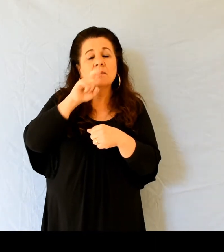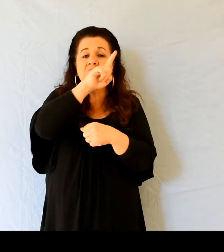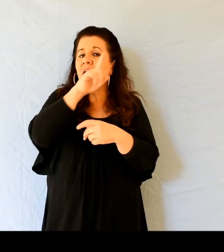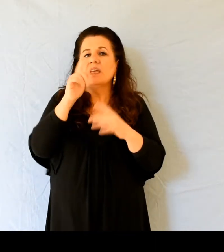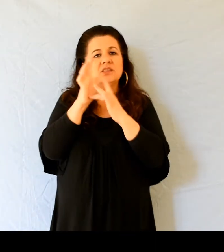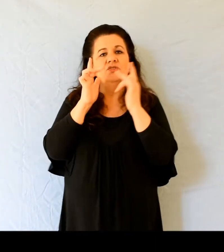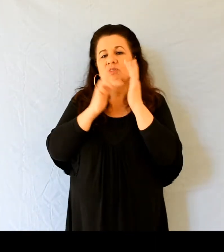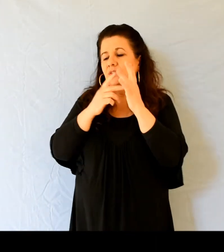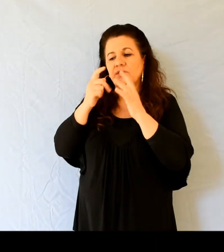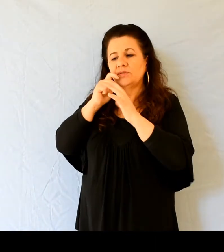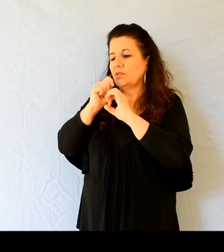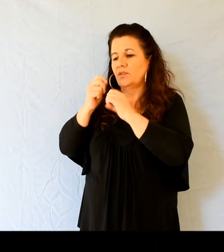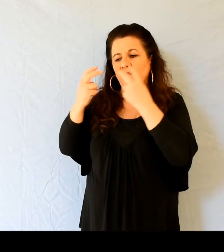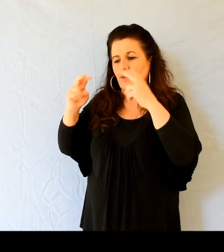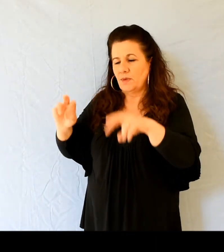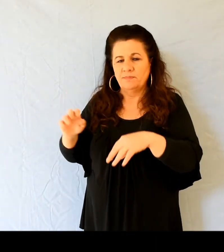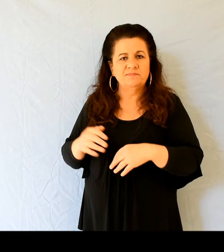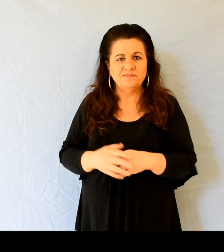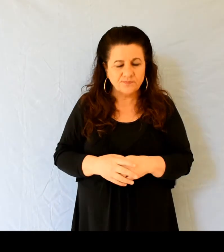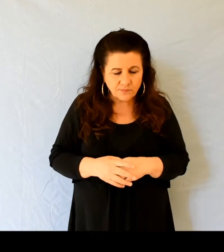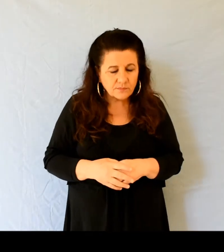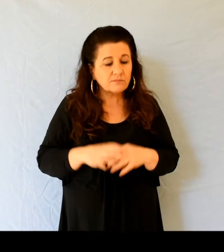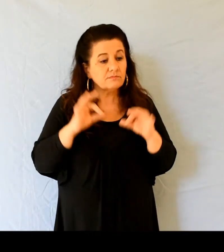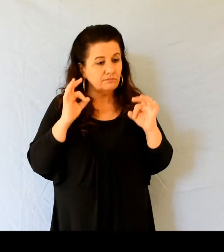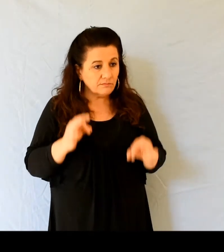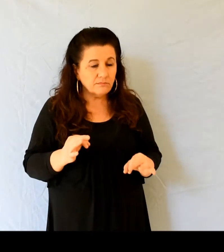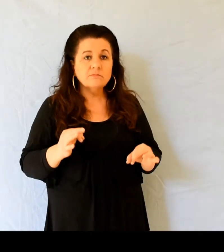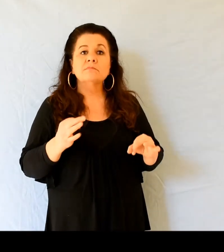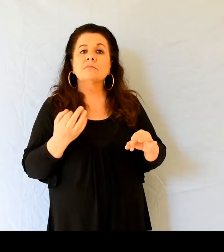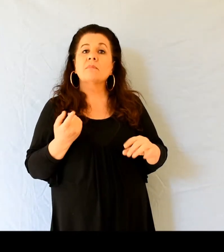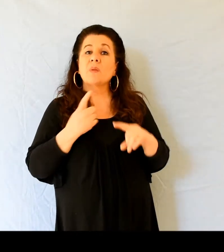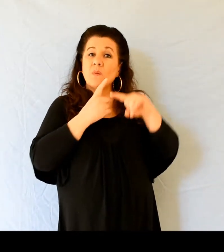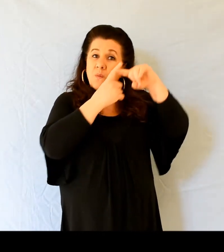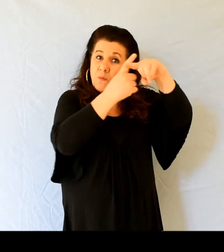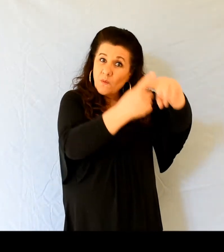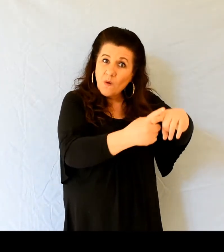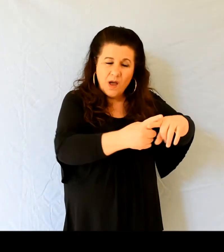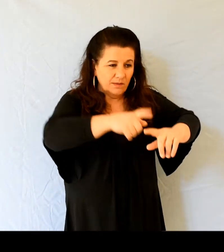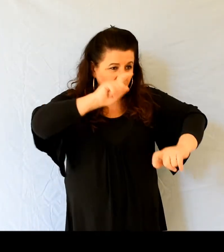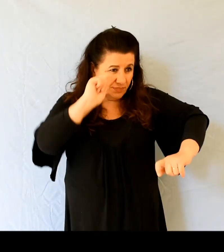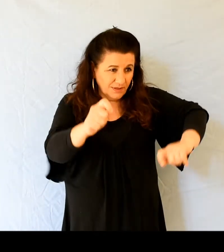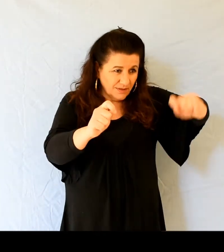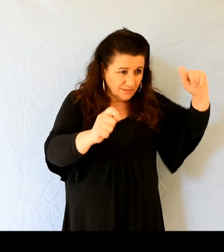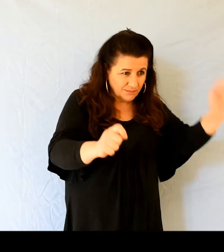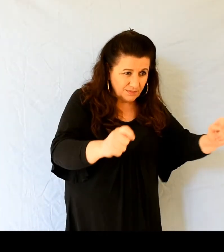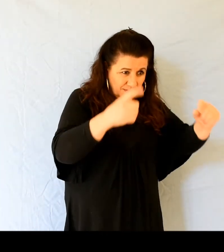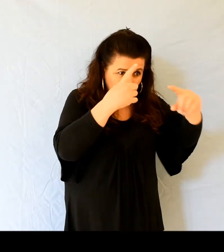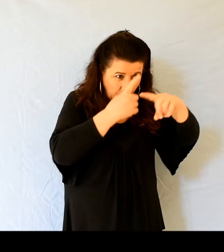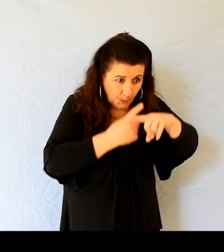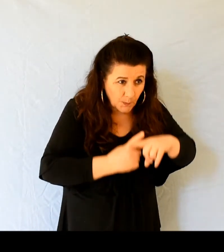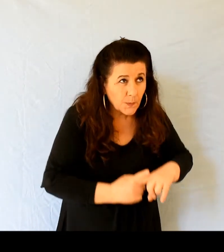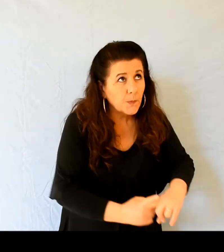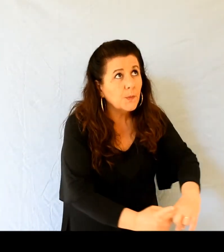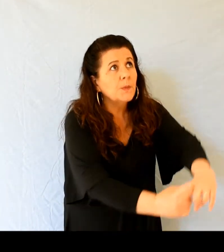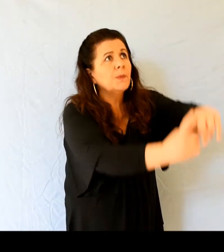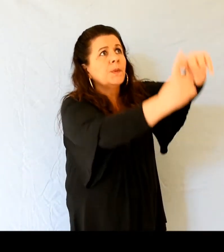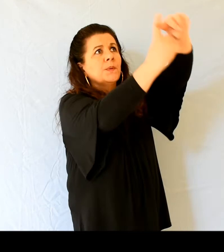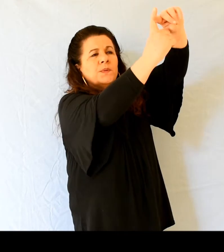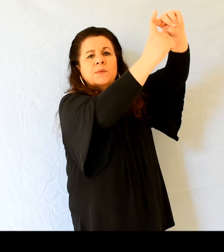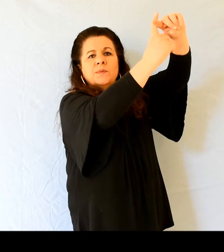Alors il le crucifie, puis il se partage ses vêtements en tirant au sort, pour savoir la